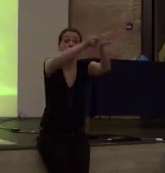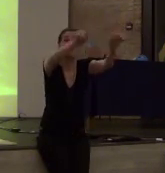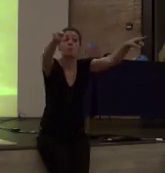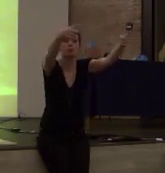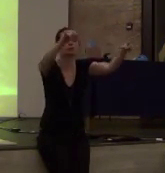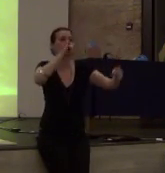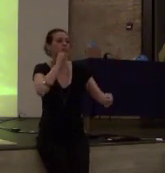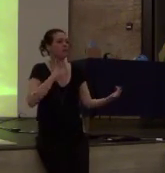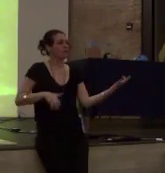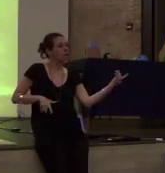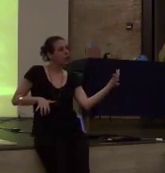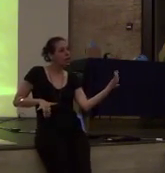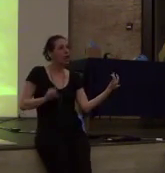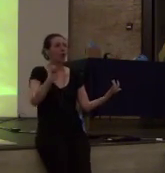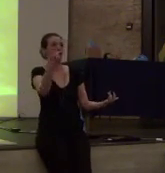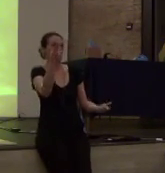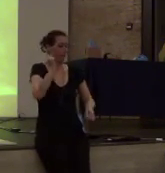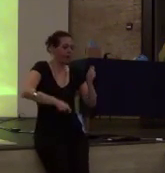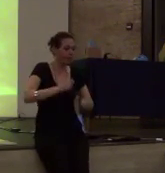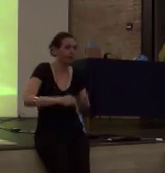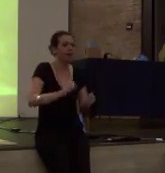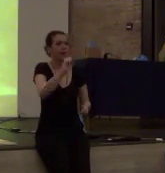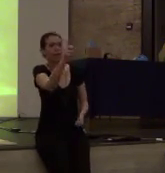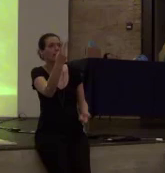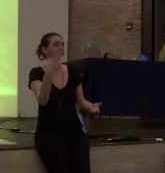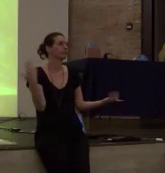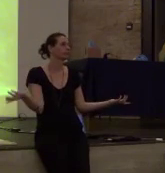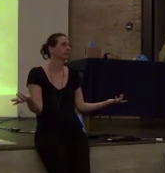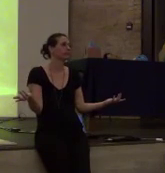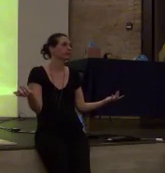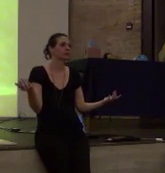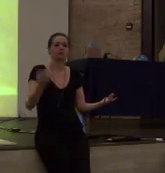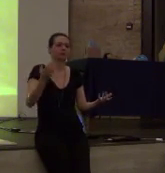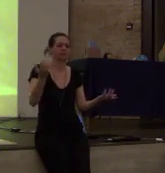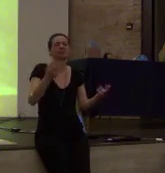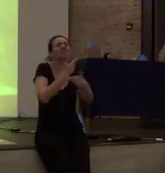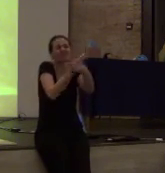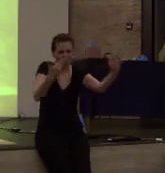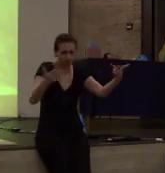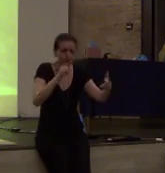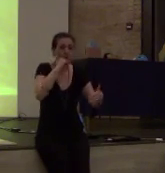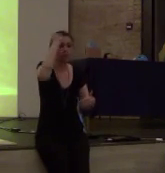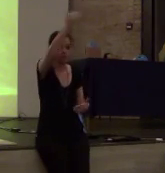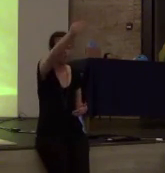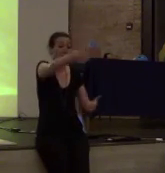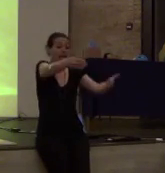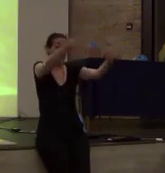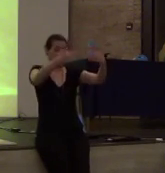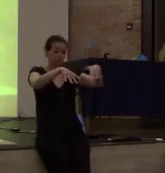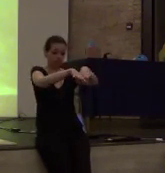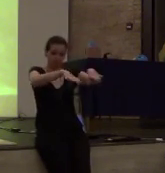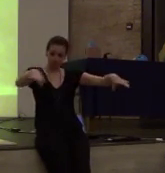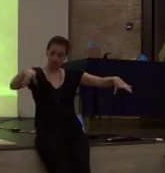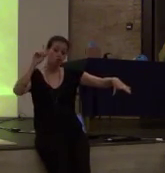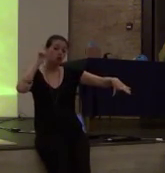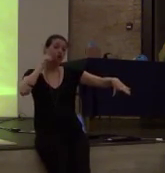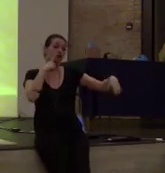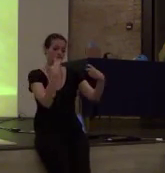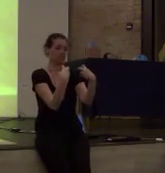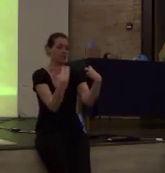Por exemplo, um amigo meu que não está aqui, mas às vezes trabalha comigo, ele fica de um lado externo